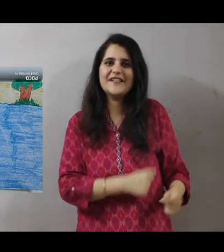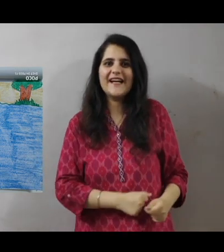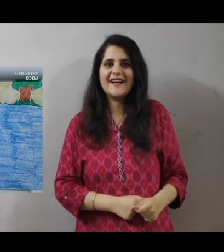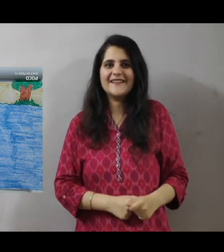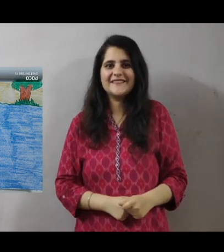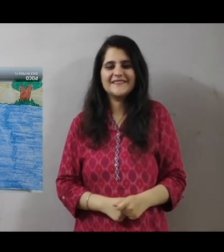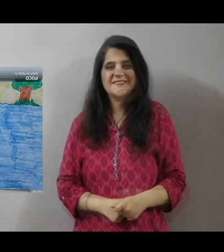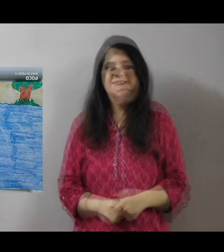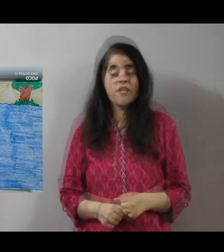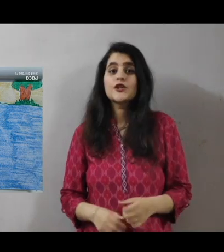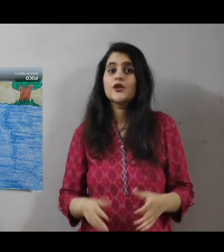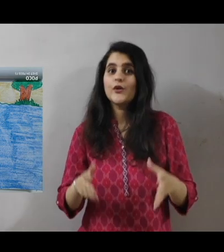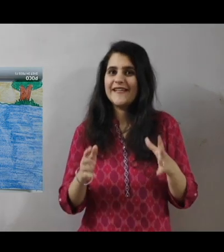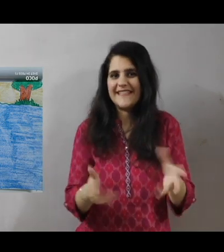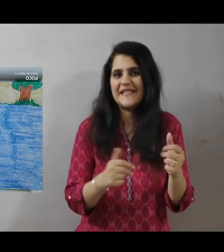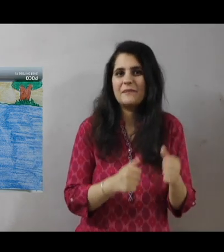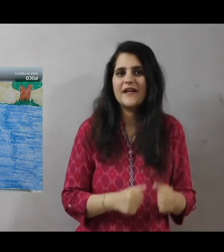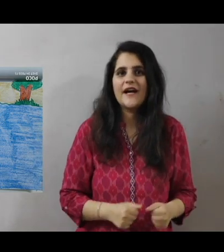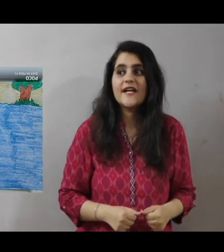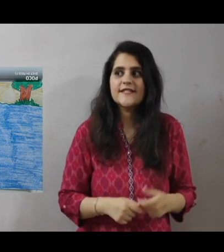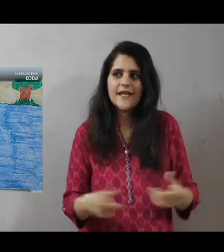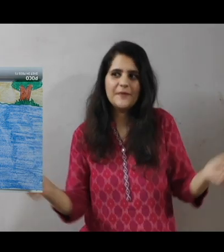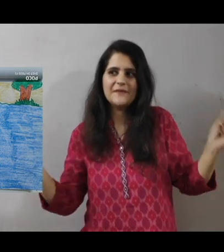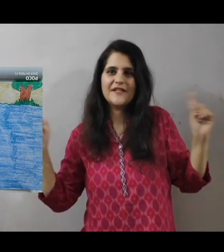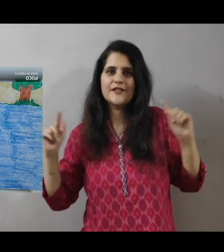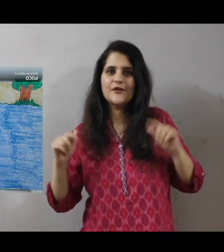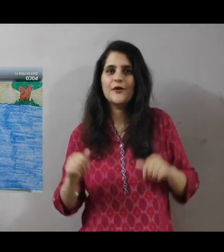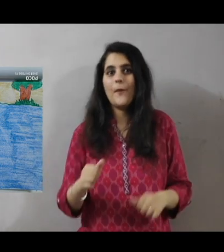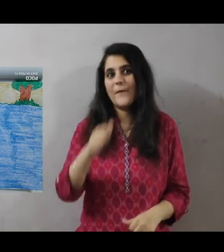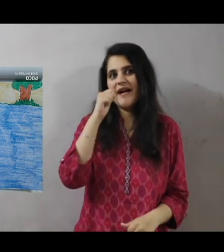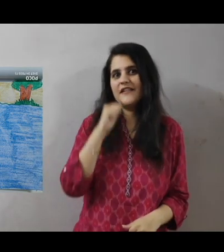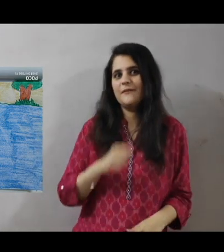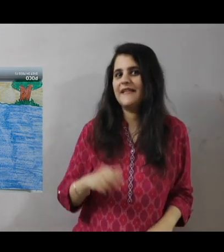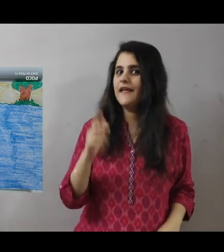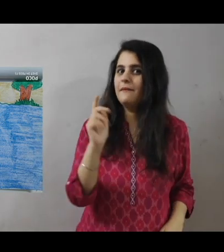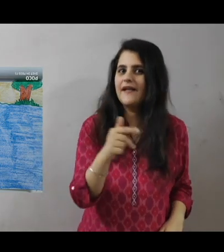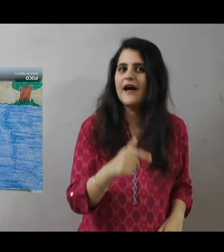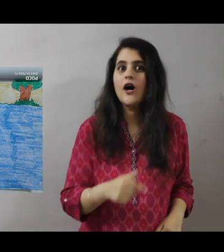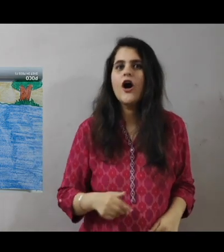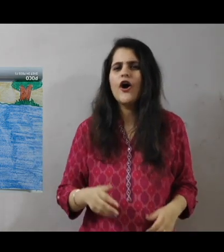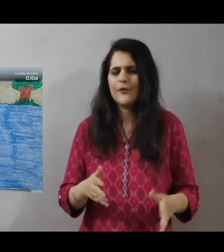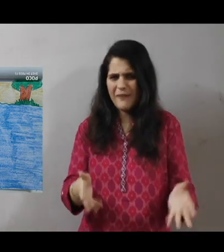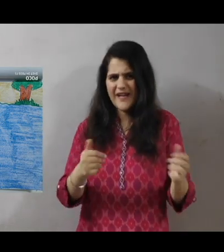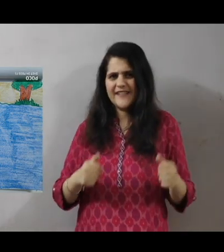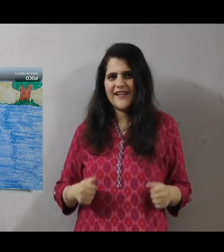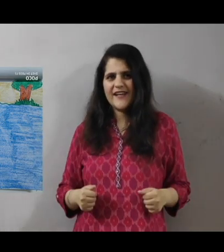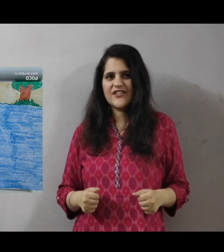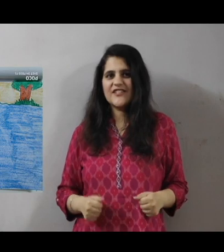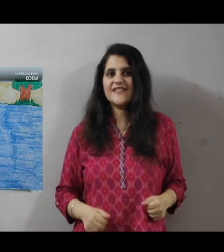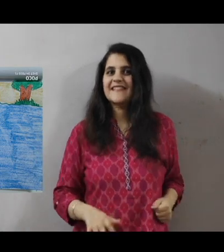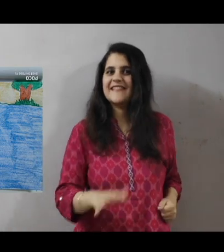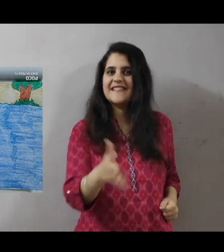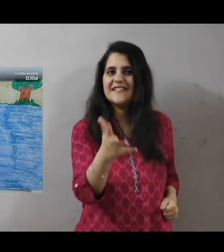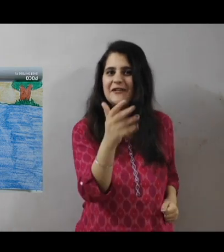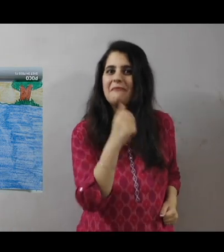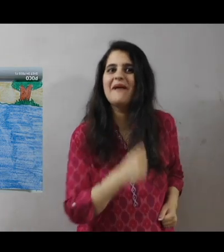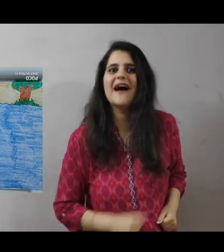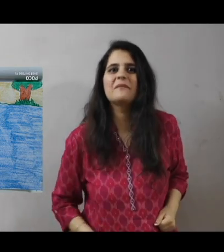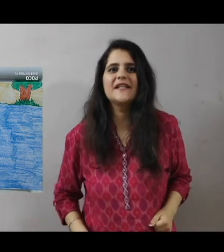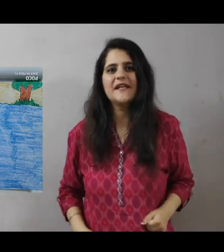शुरू किया। तो इसी प्रकार सभी बंदरों को पानी पीने मिला और पानी का राक्षस किसी को मार भी